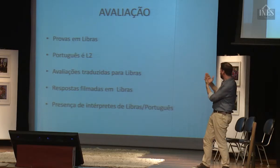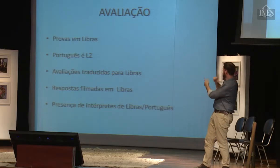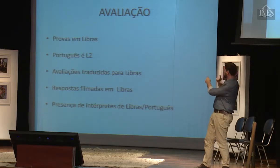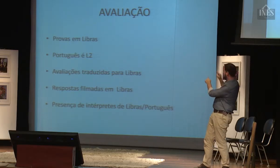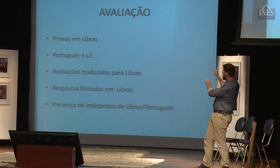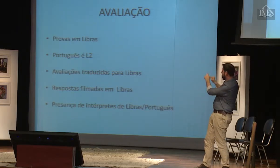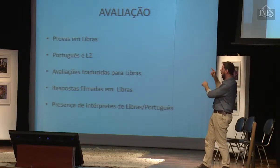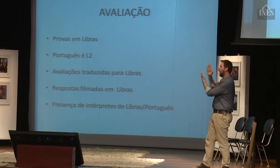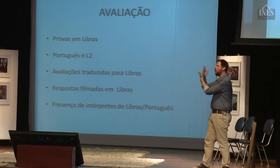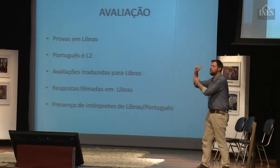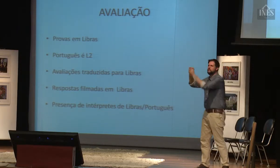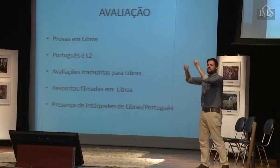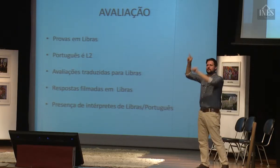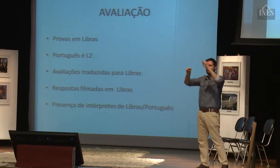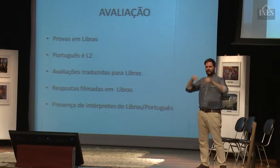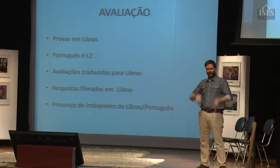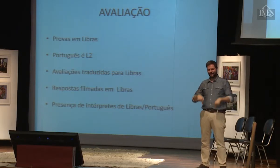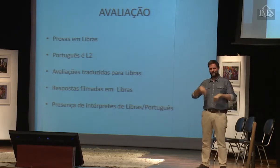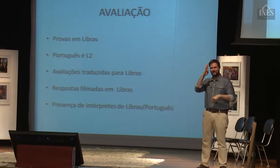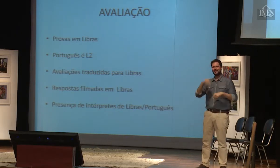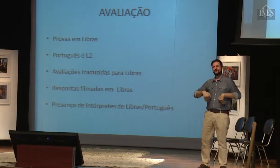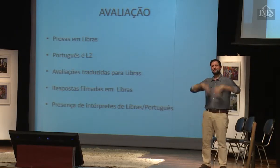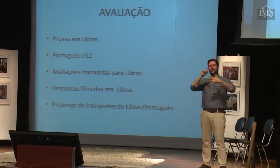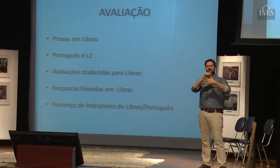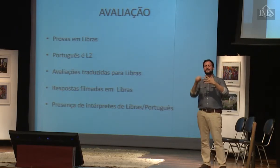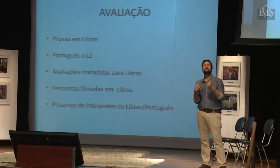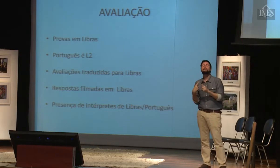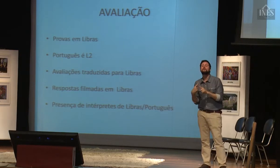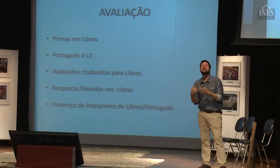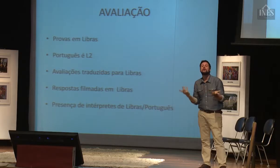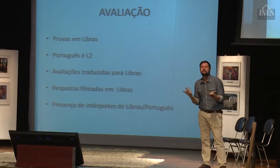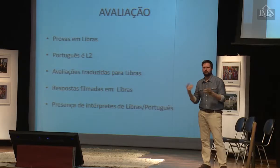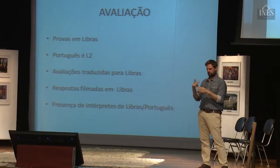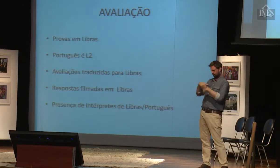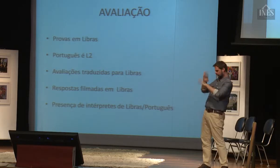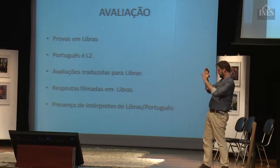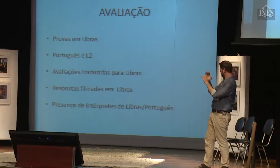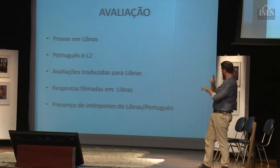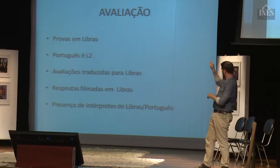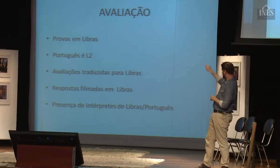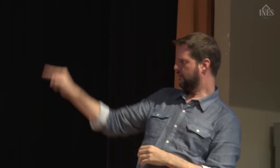a gente não vê tanta diferença de avaliação. E aqui no Brasil, a gente vê vários tipos. Por quê?